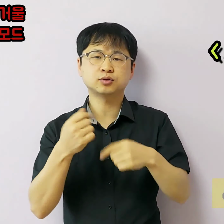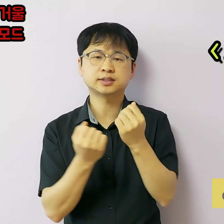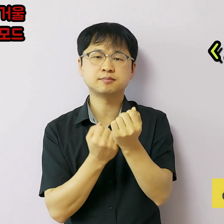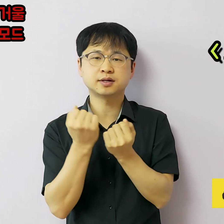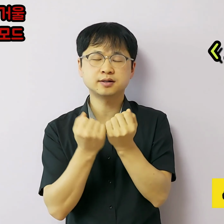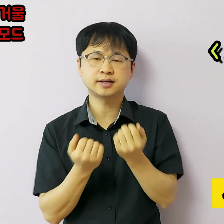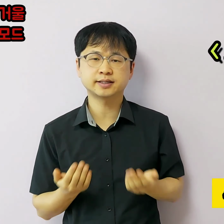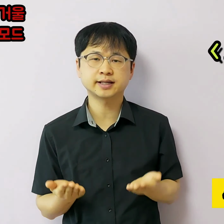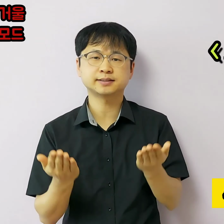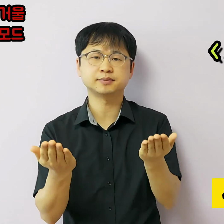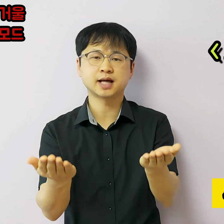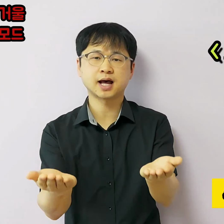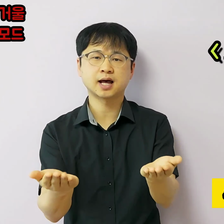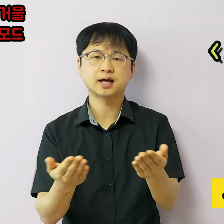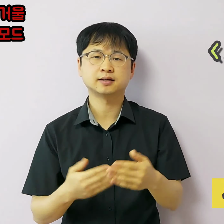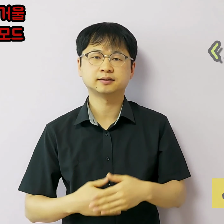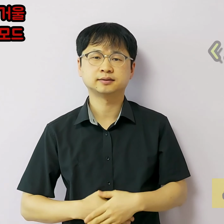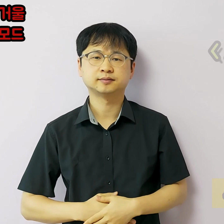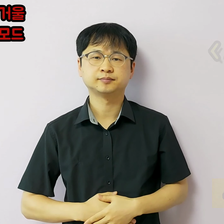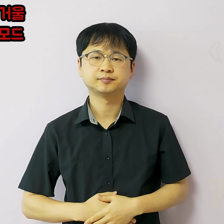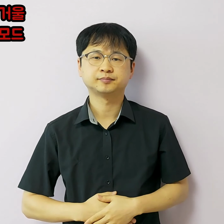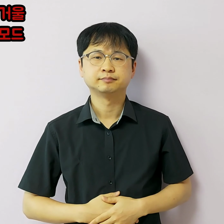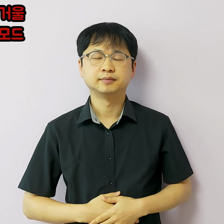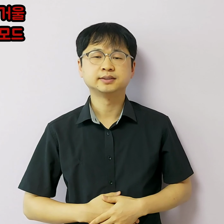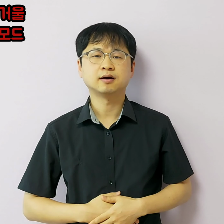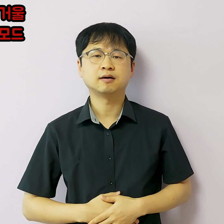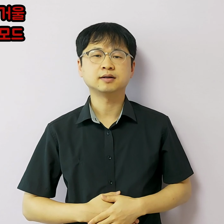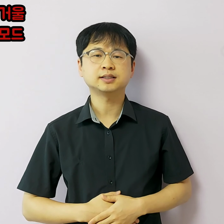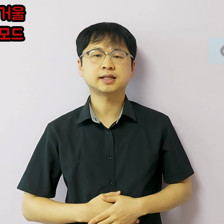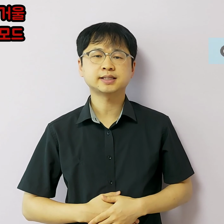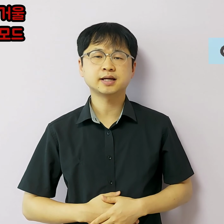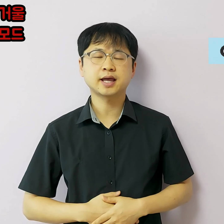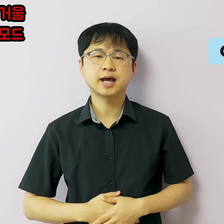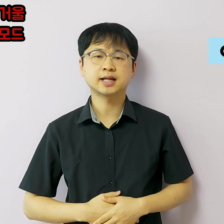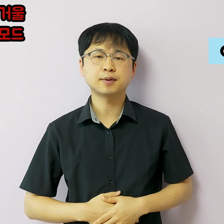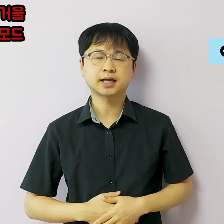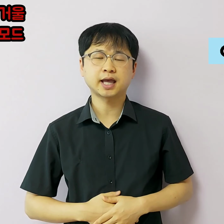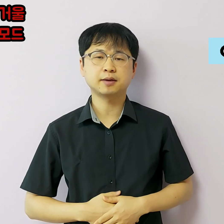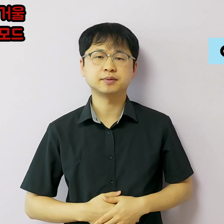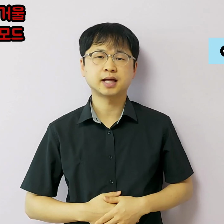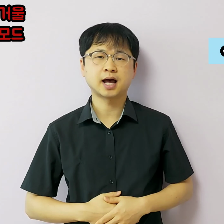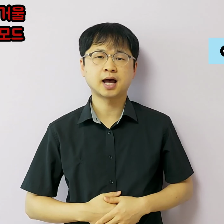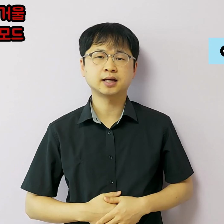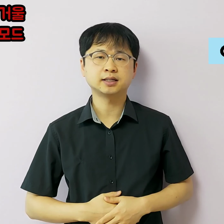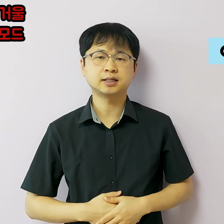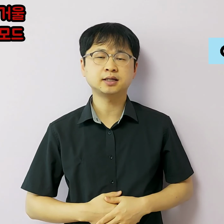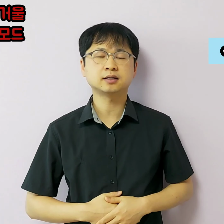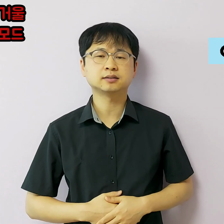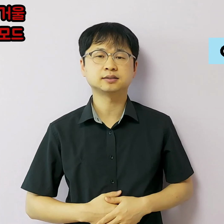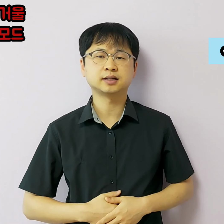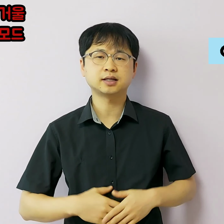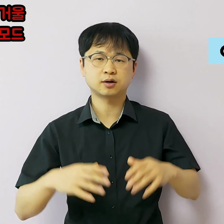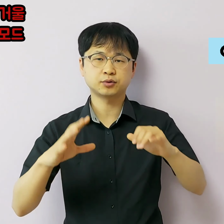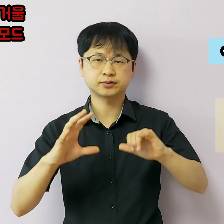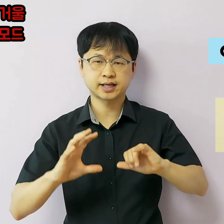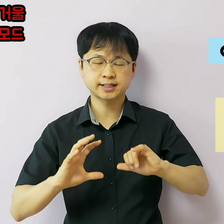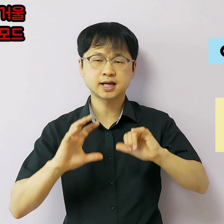수어 설명을 해드리겠습니다. 먼저 이 세상에 하나밖에입니다. 이 하는 것은 생략하고요.